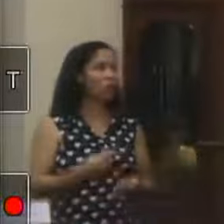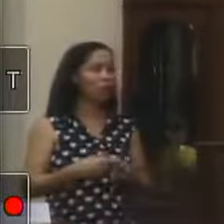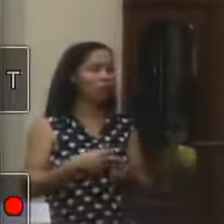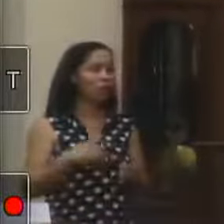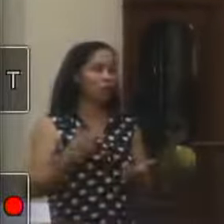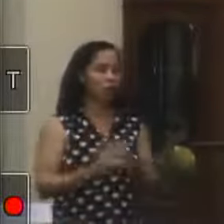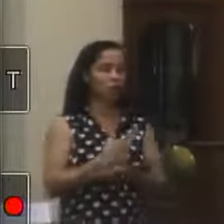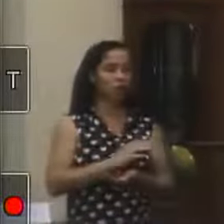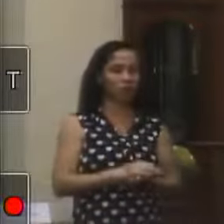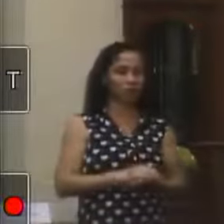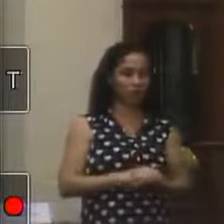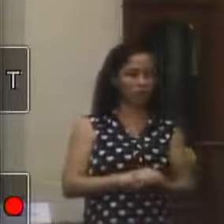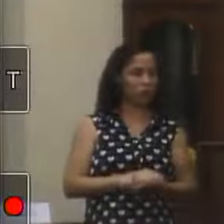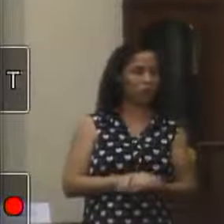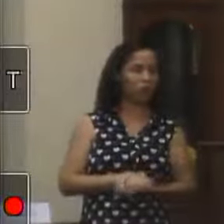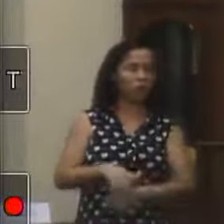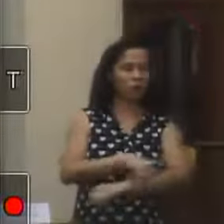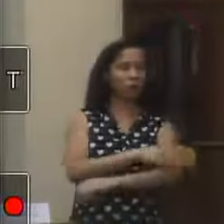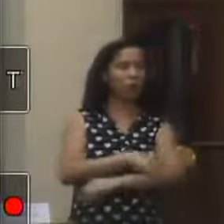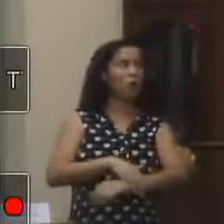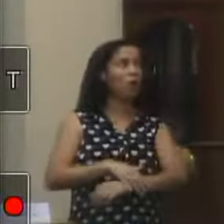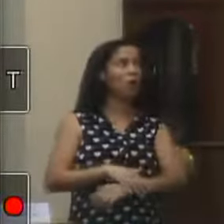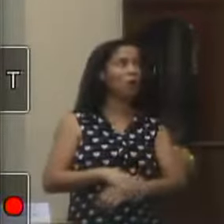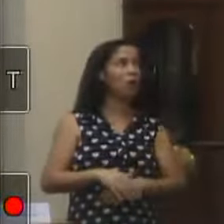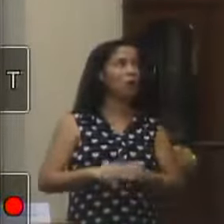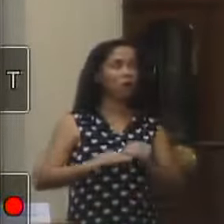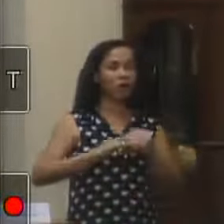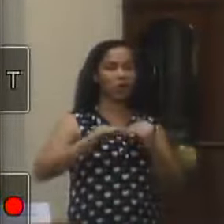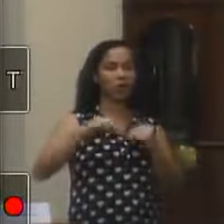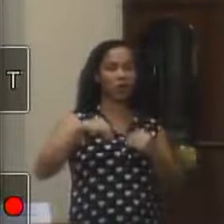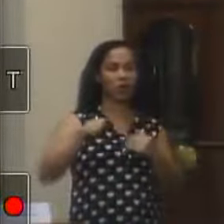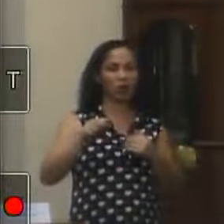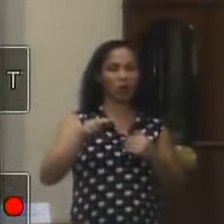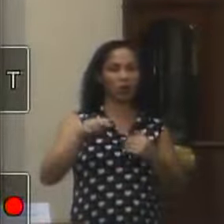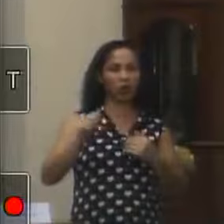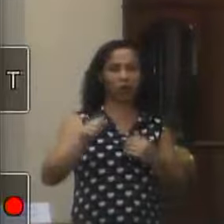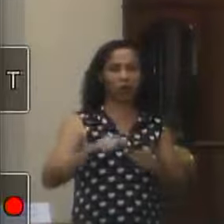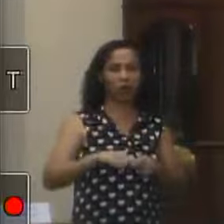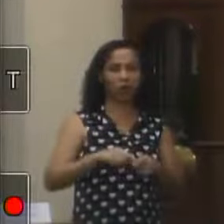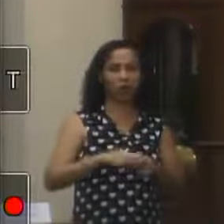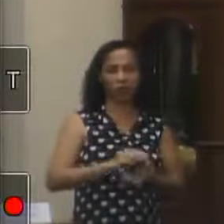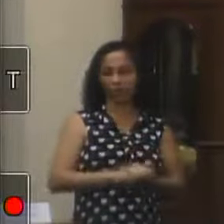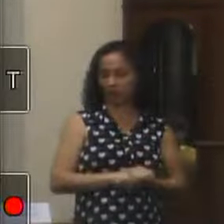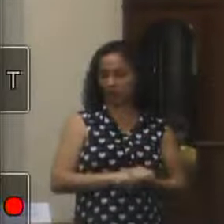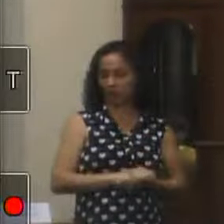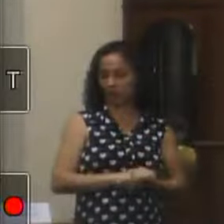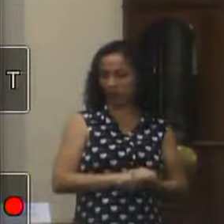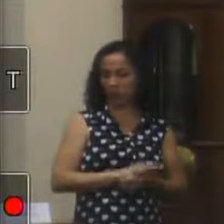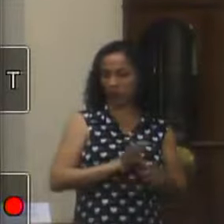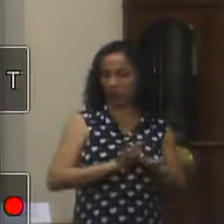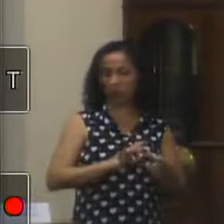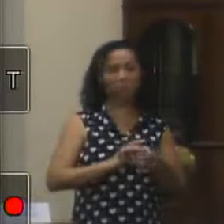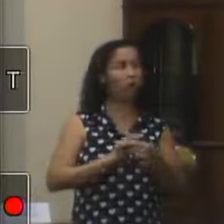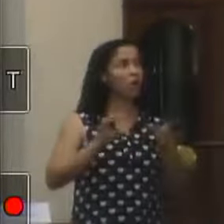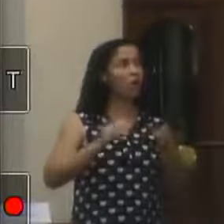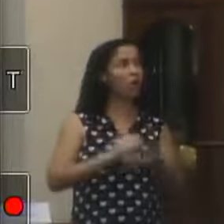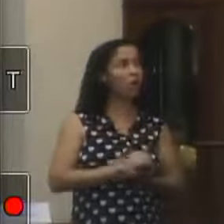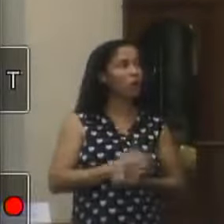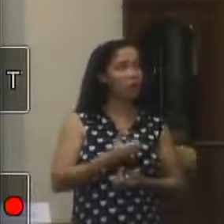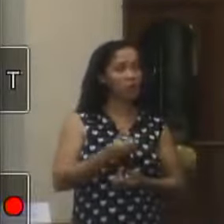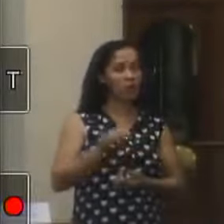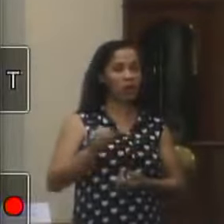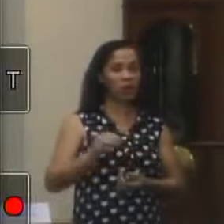ali na estrada de para Visconde de Mauá. Então, realmente, eles não deixam de ter razão. Mas vai ceder para a gente